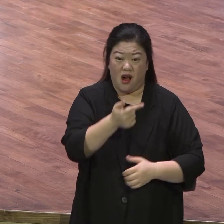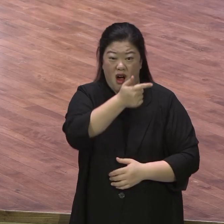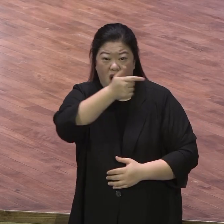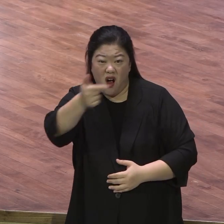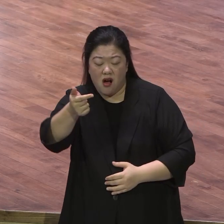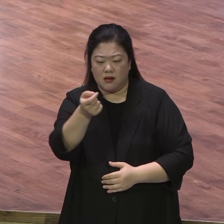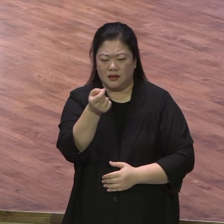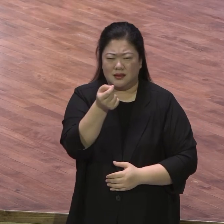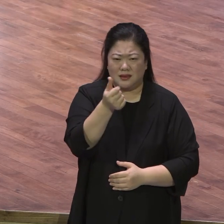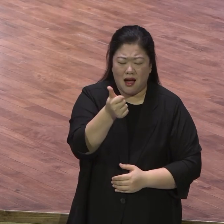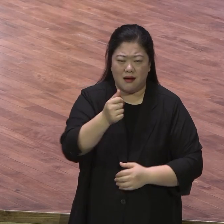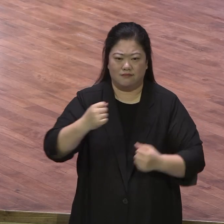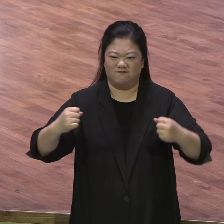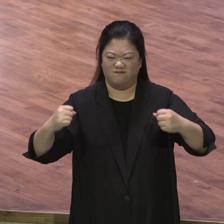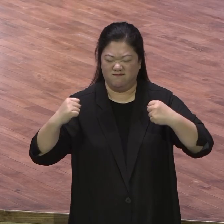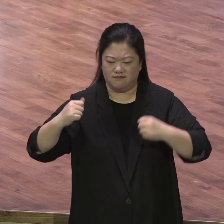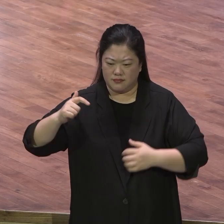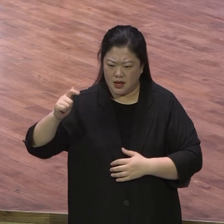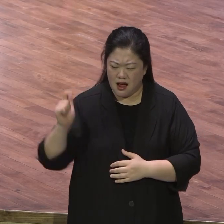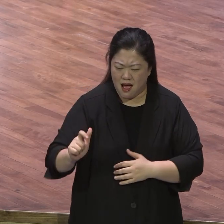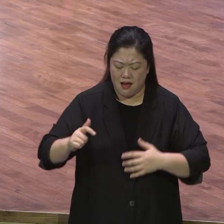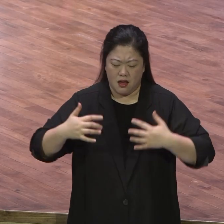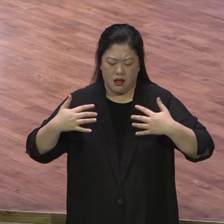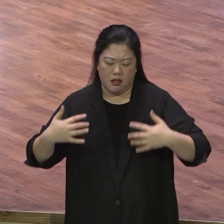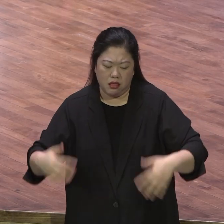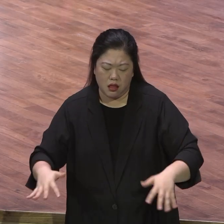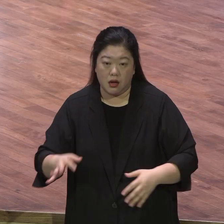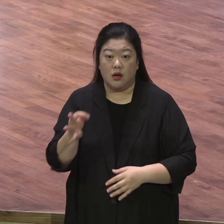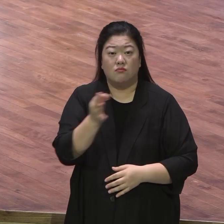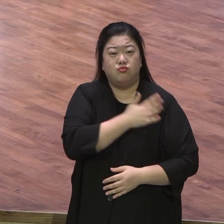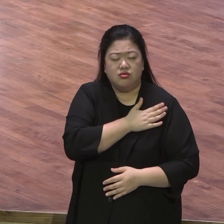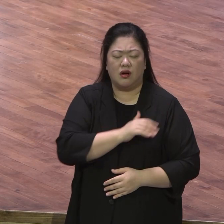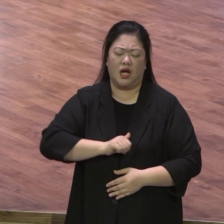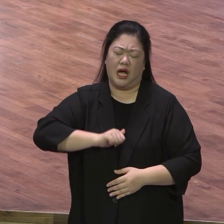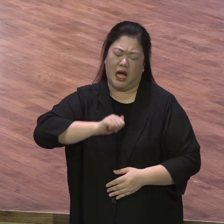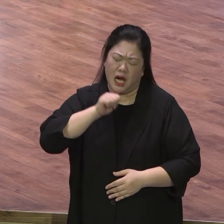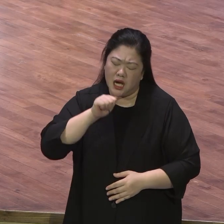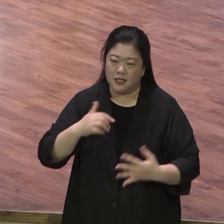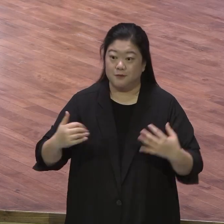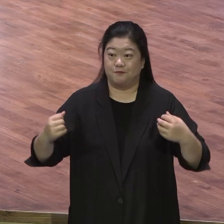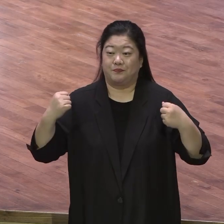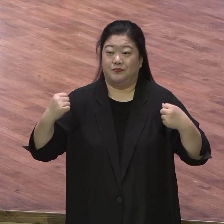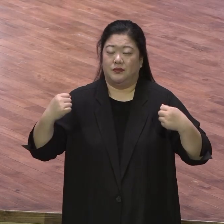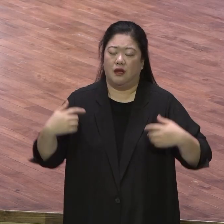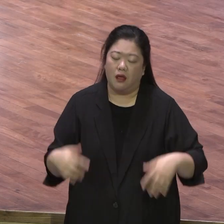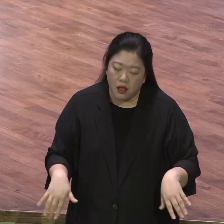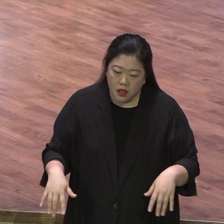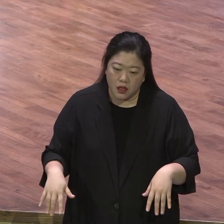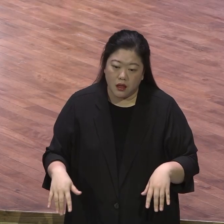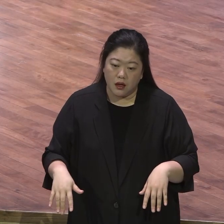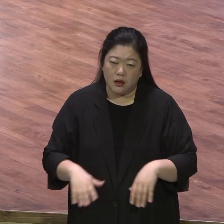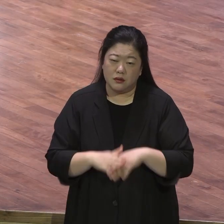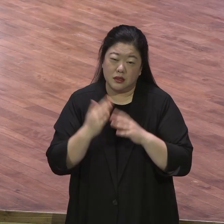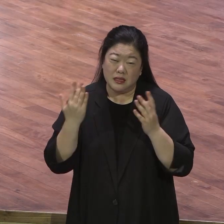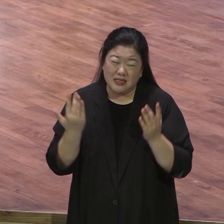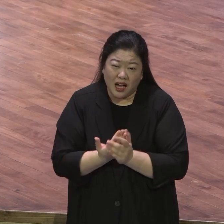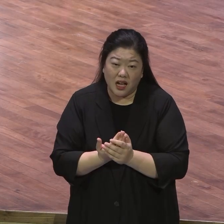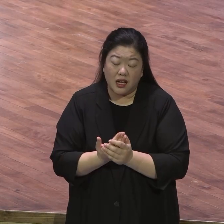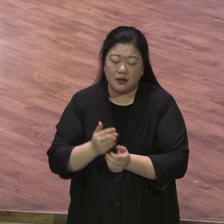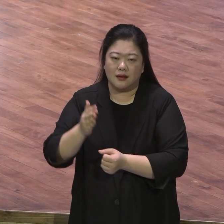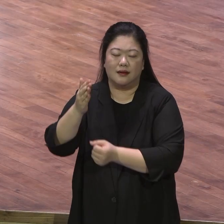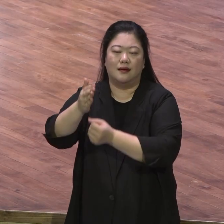강하고 약하고 부하고 가난하고 건강하고 약하고 누구 손에 있냐? 하나님의 절대주권에 있다는